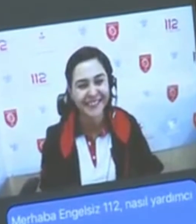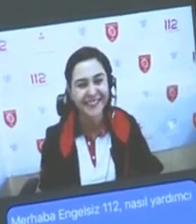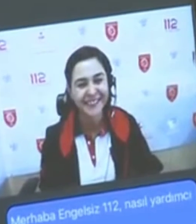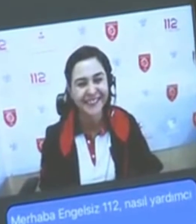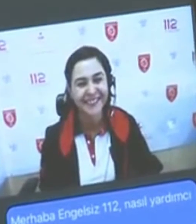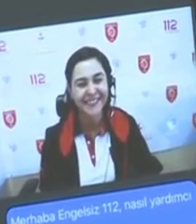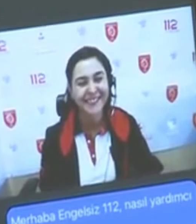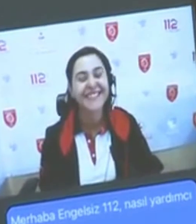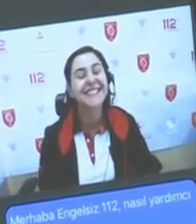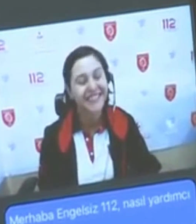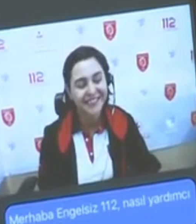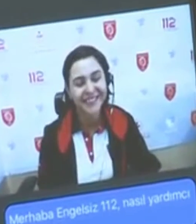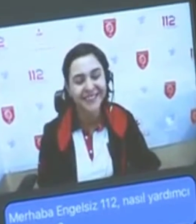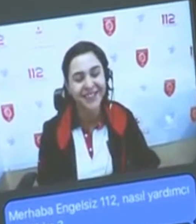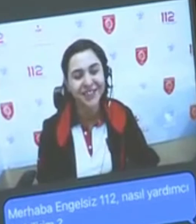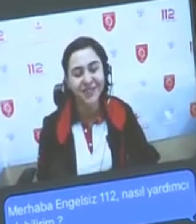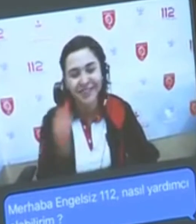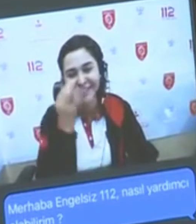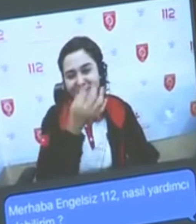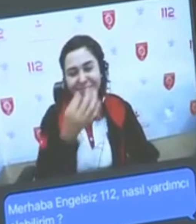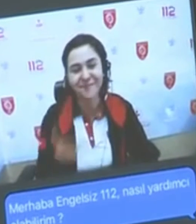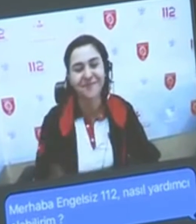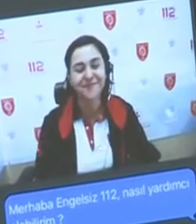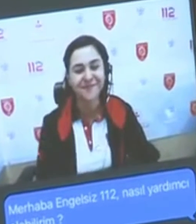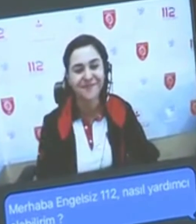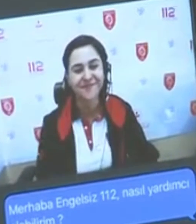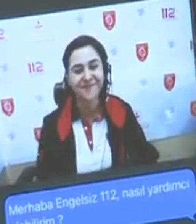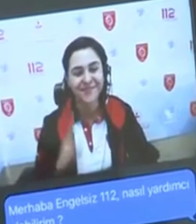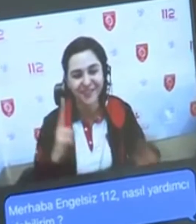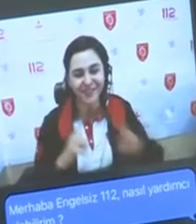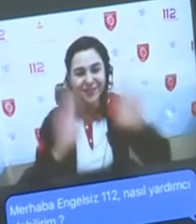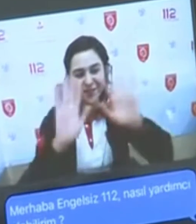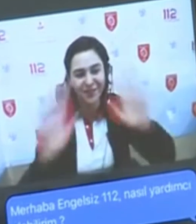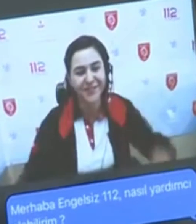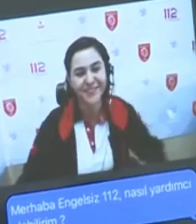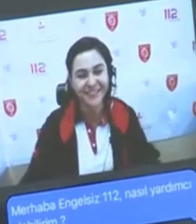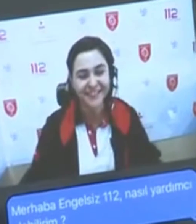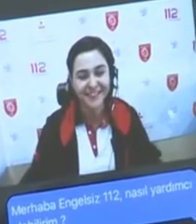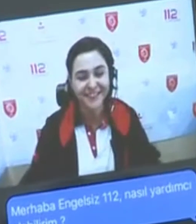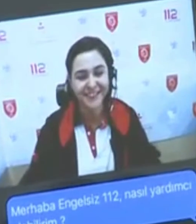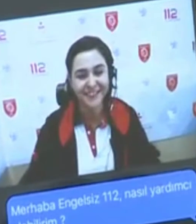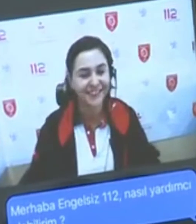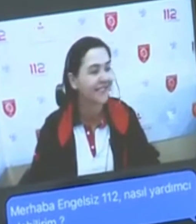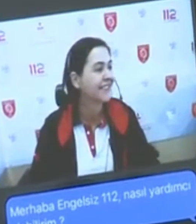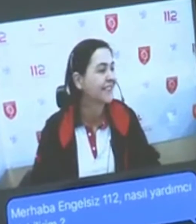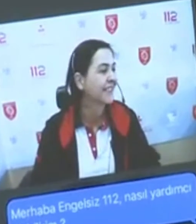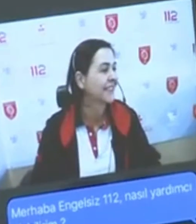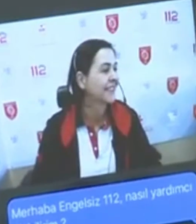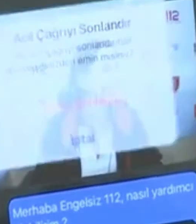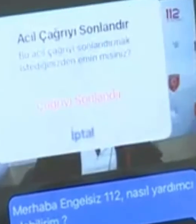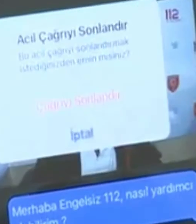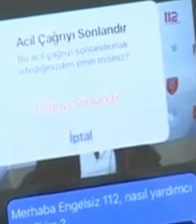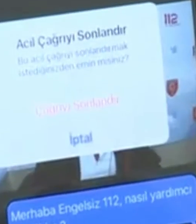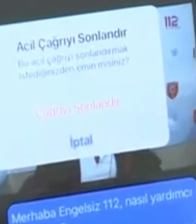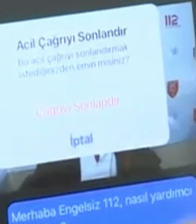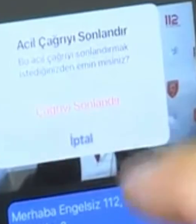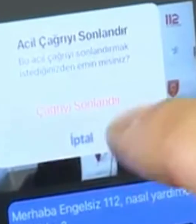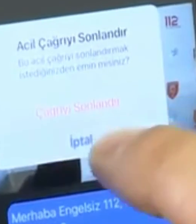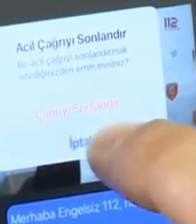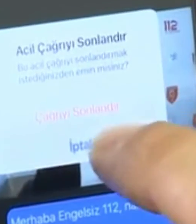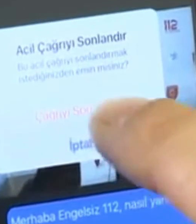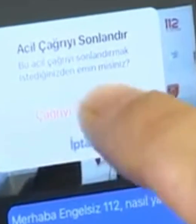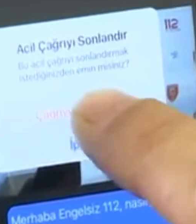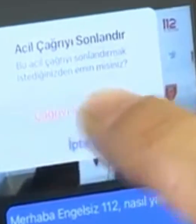görüntülü çalışıyor işitme engelli görüntülü aramada bırakmak istediği mesajı işaret diliyle tercümana anlatıyor